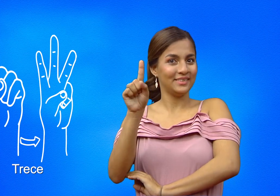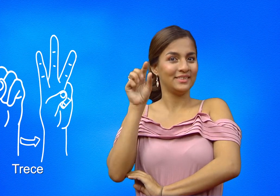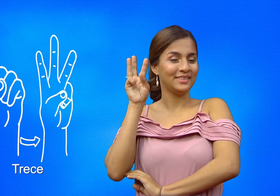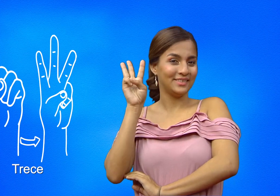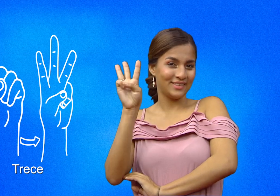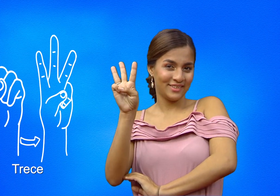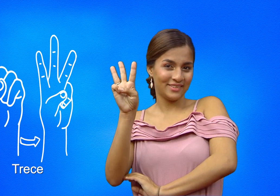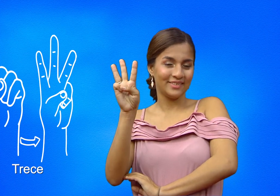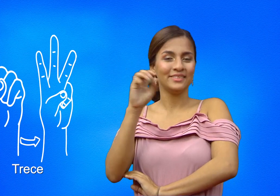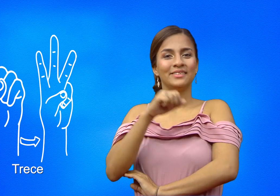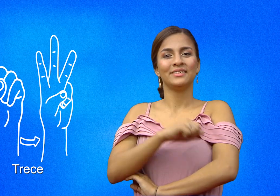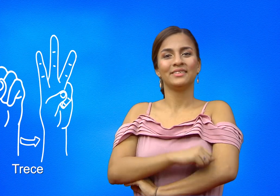13